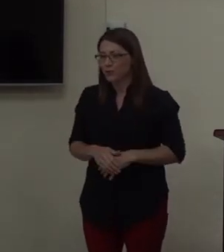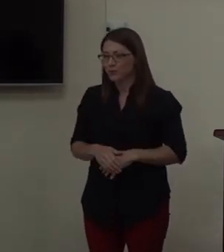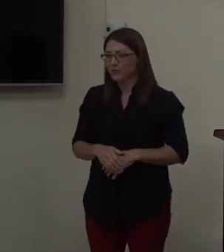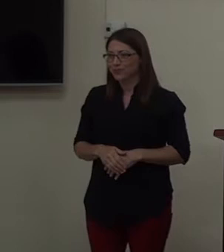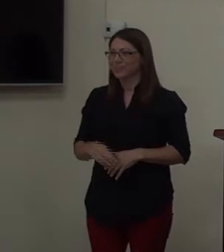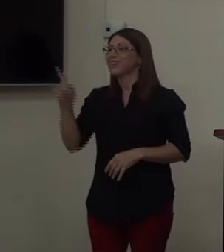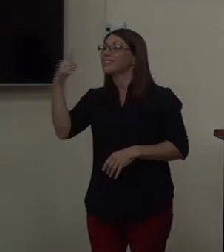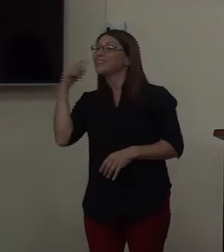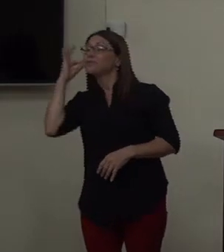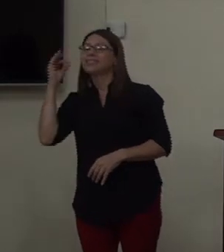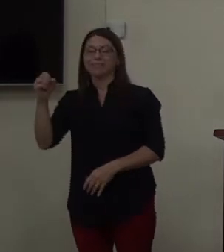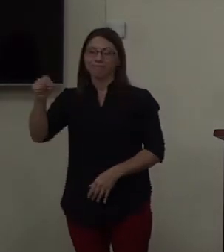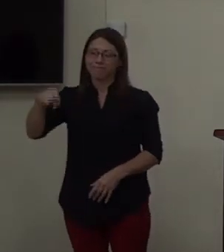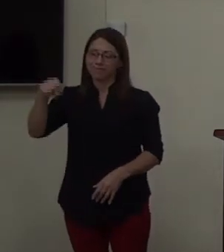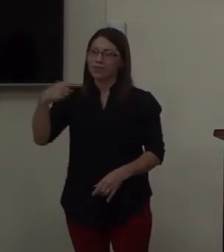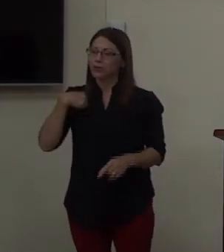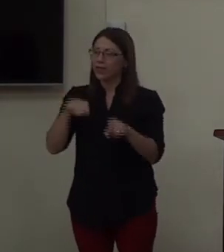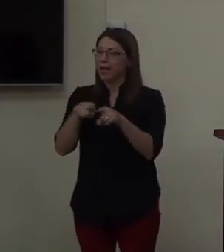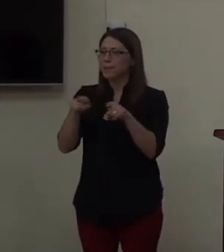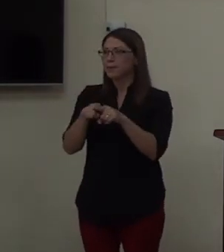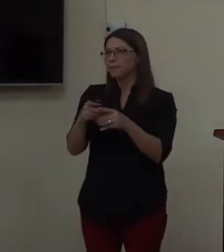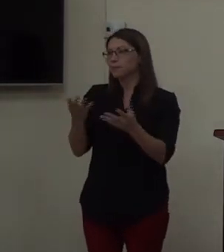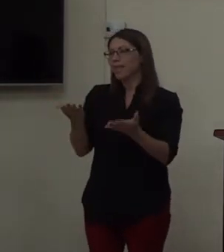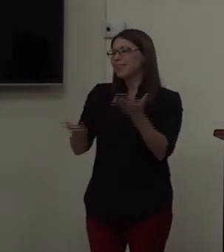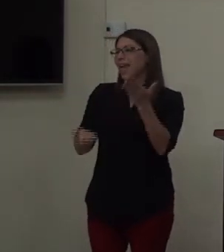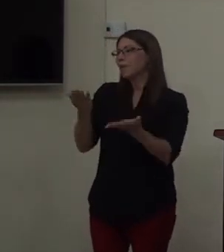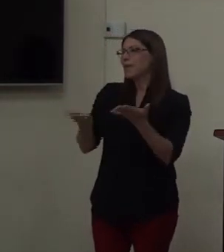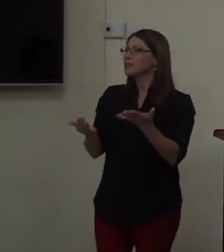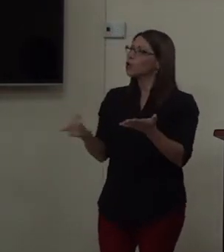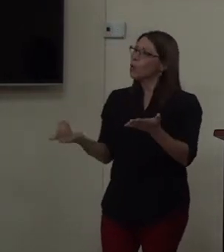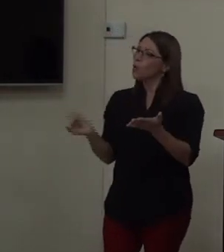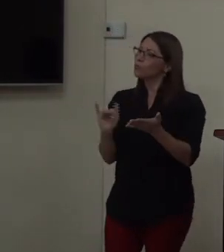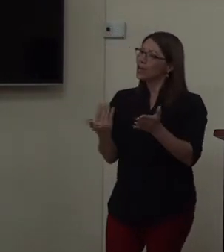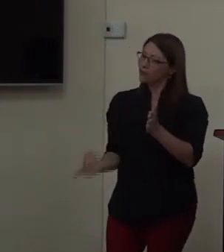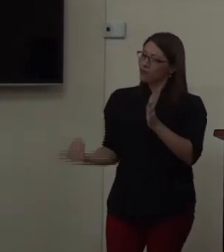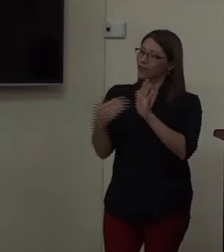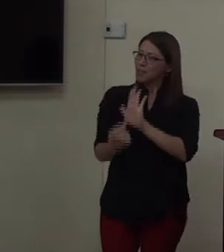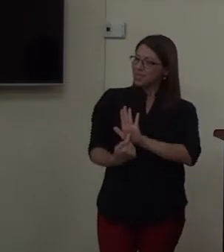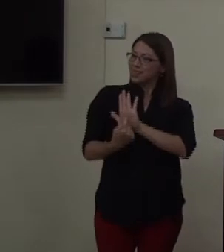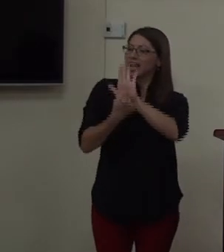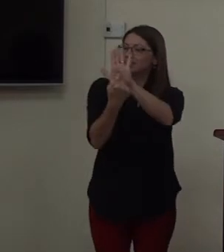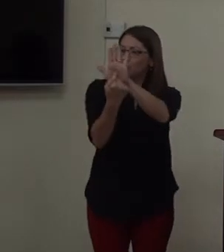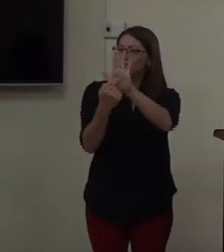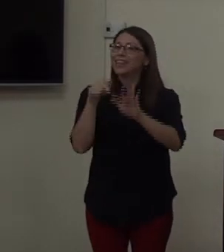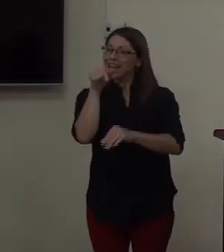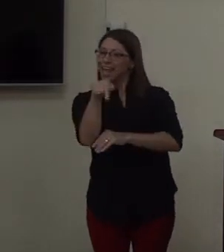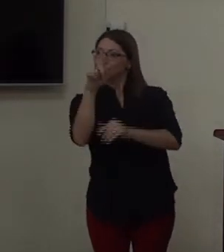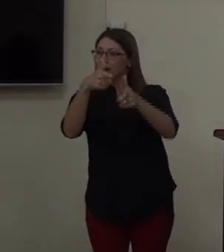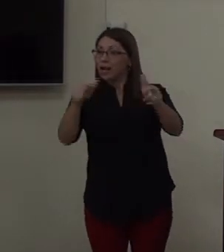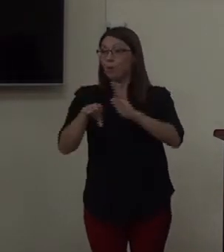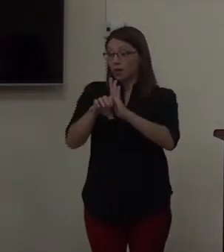Sí, yo en ese sentido también, o sea, tal vez la verificación de que es una lengua, porque a veces cuando yo crecí dentro de mi